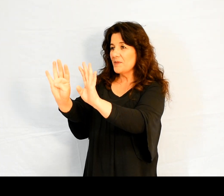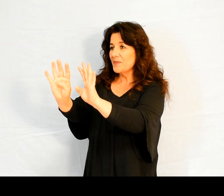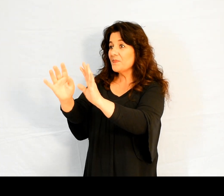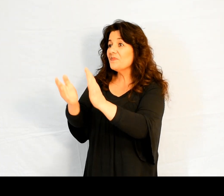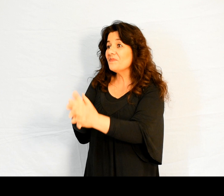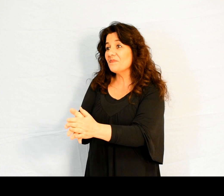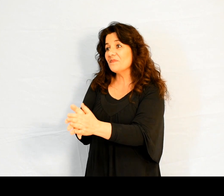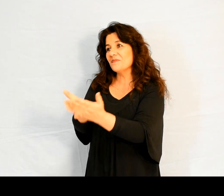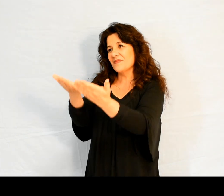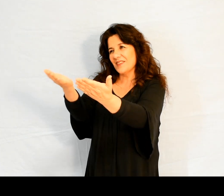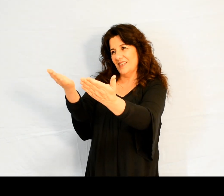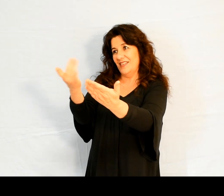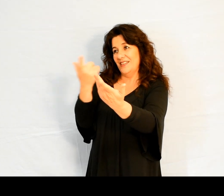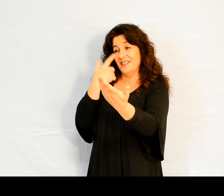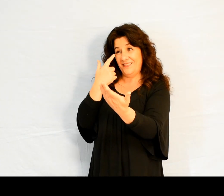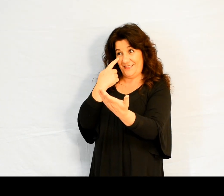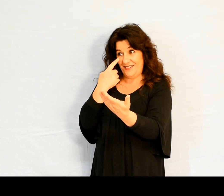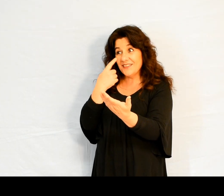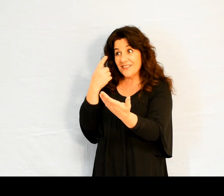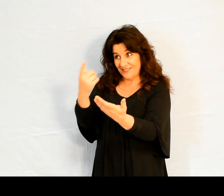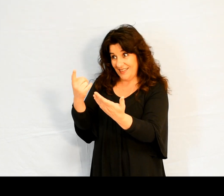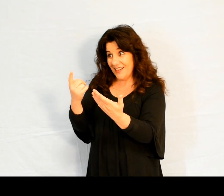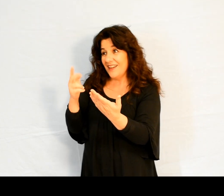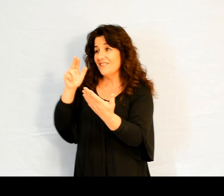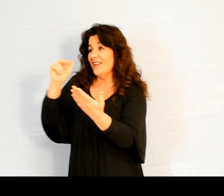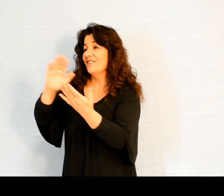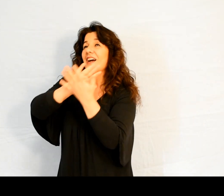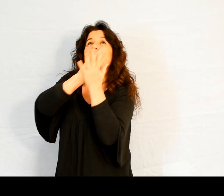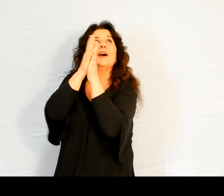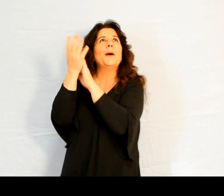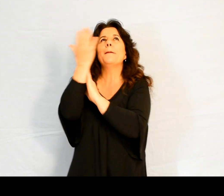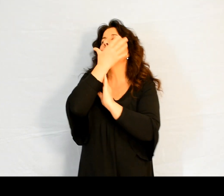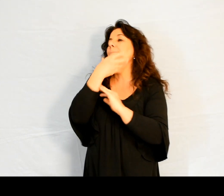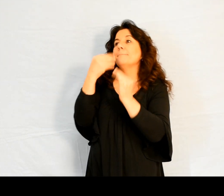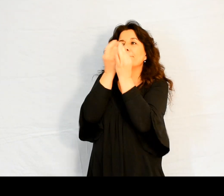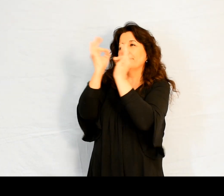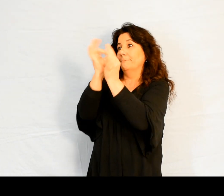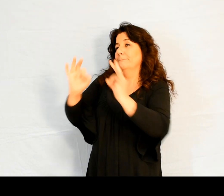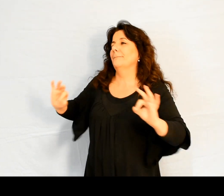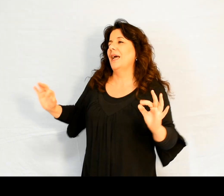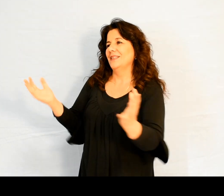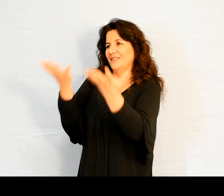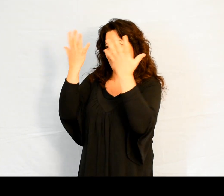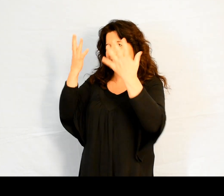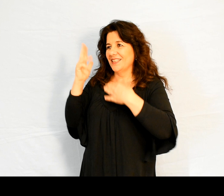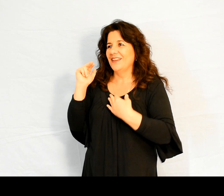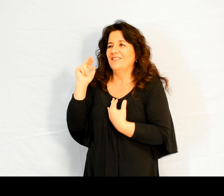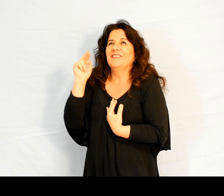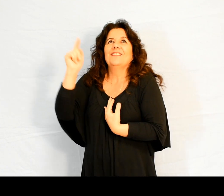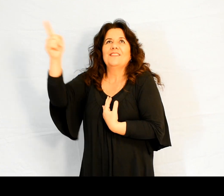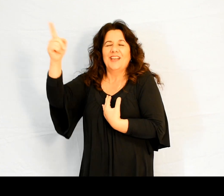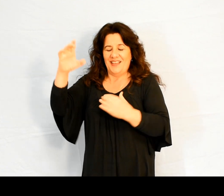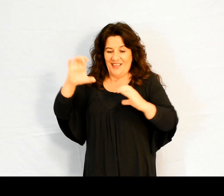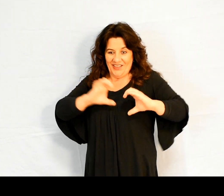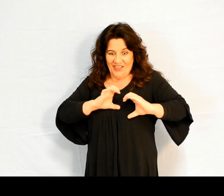Alors tu verras, tu seras radieuse, ton cœur frémira et se dilatera.